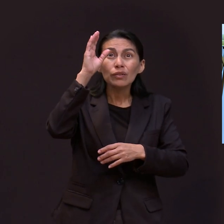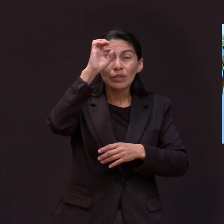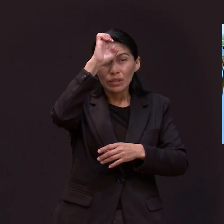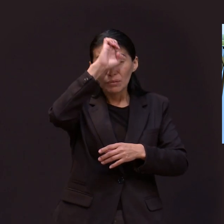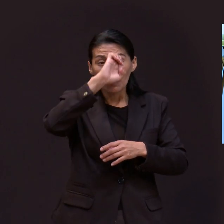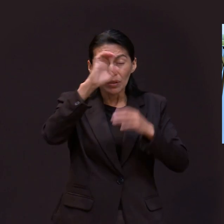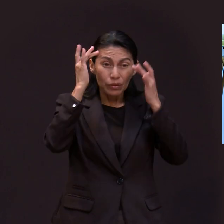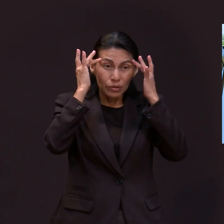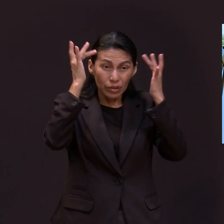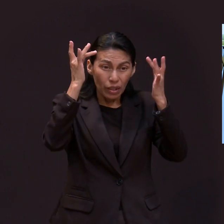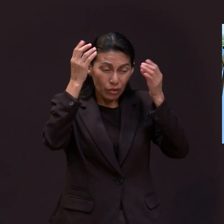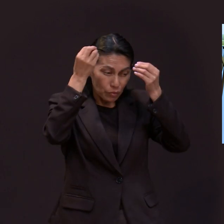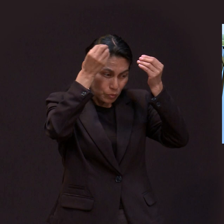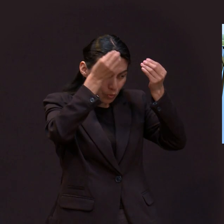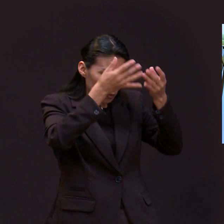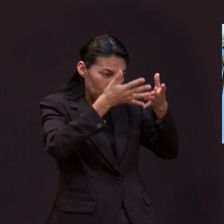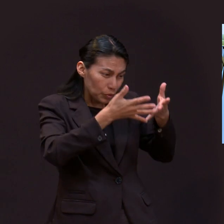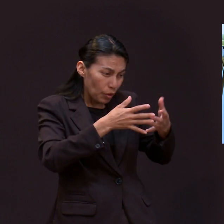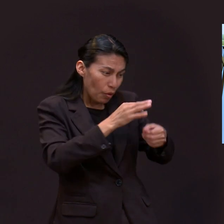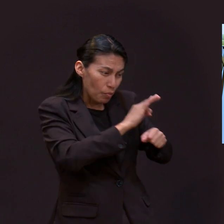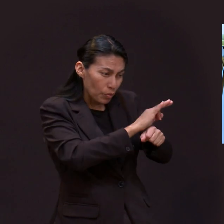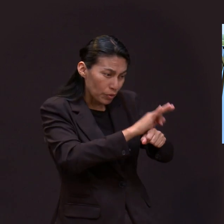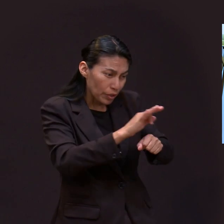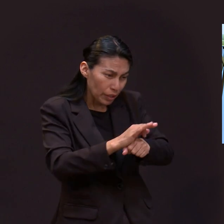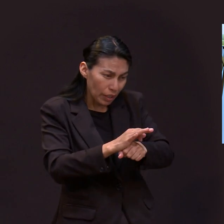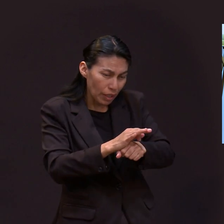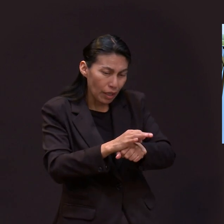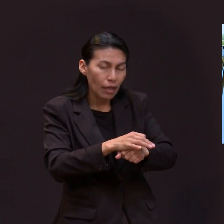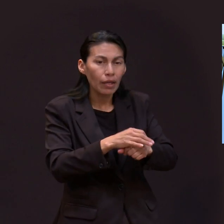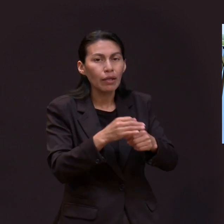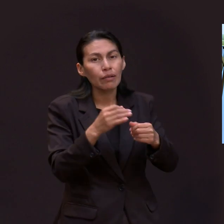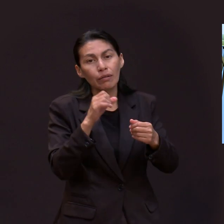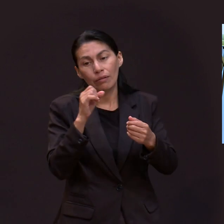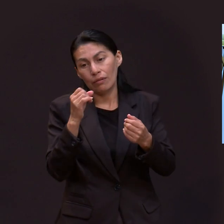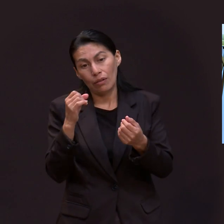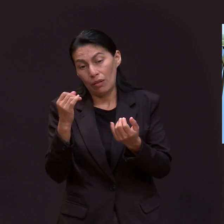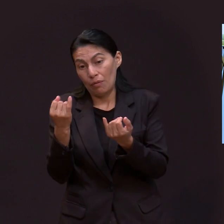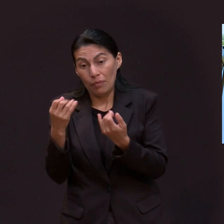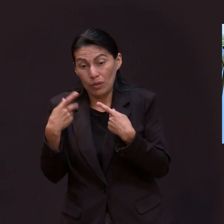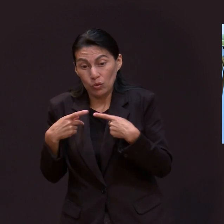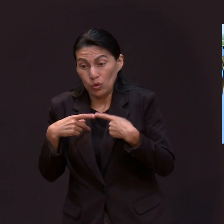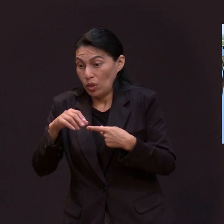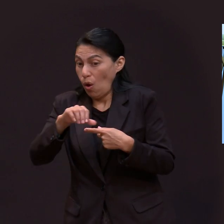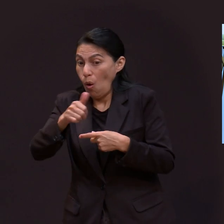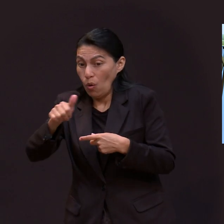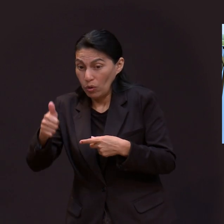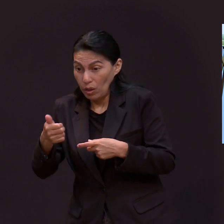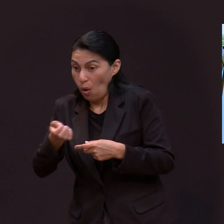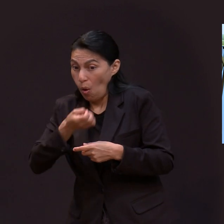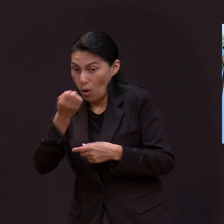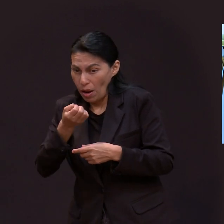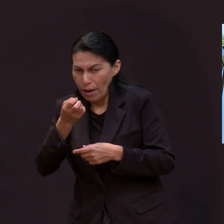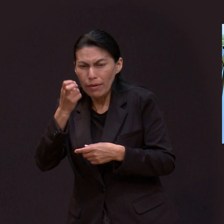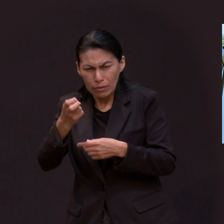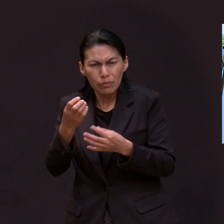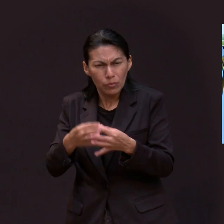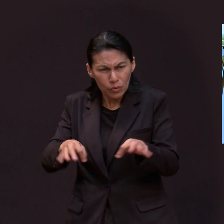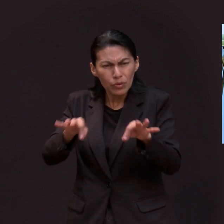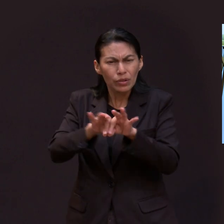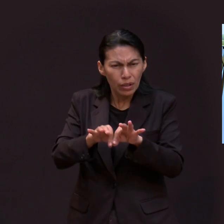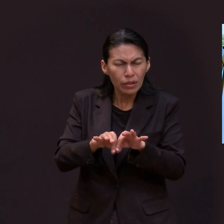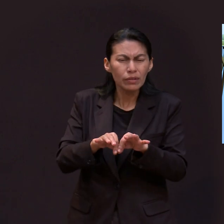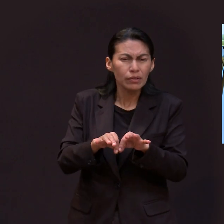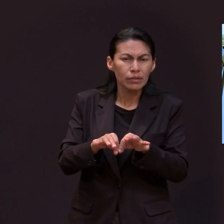proteja nuestro hogar es importante orar los unos por los otros inclusive con appel